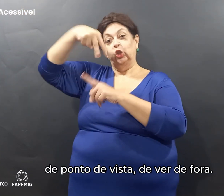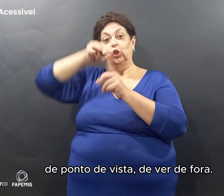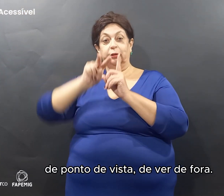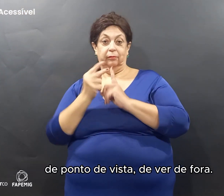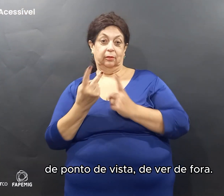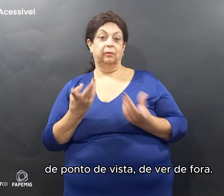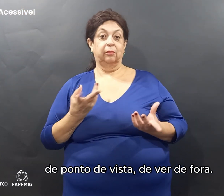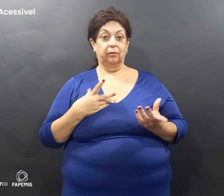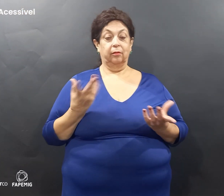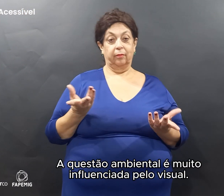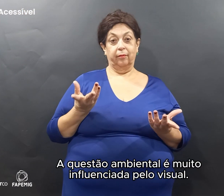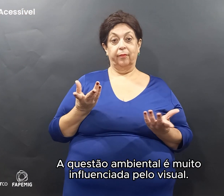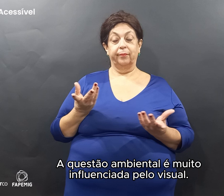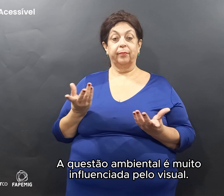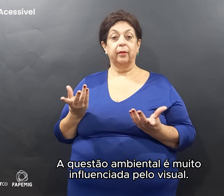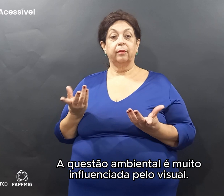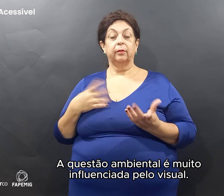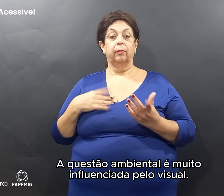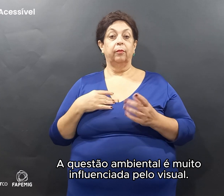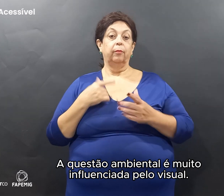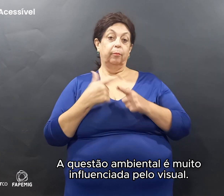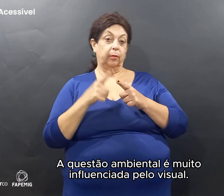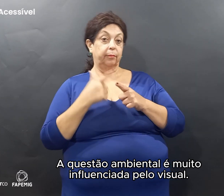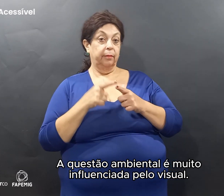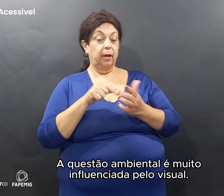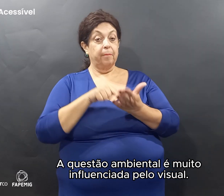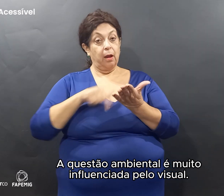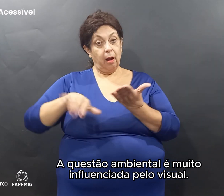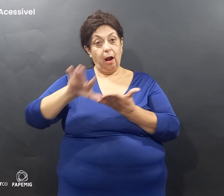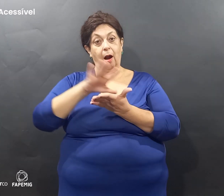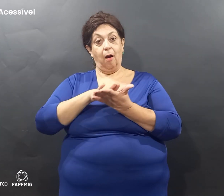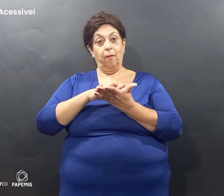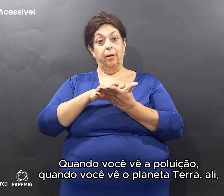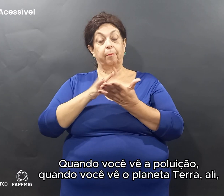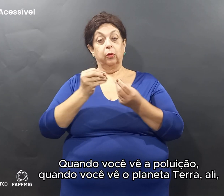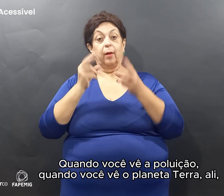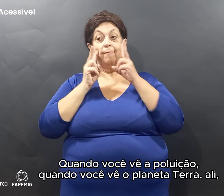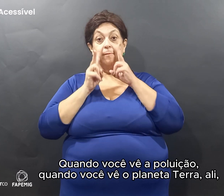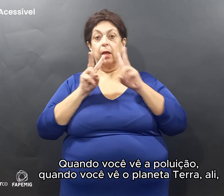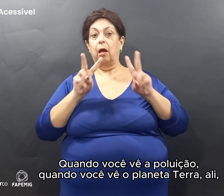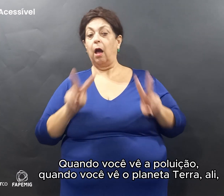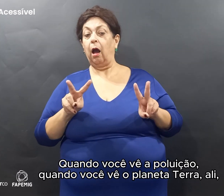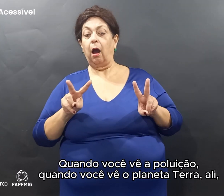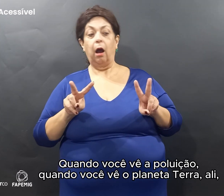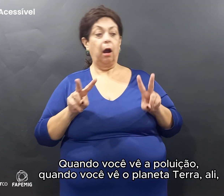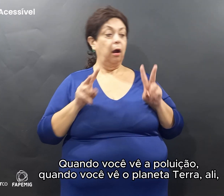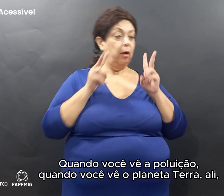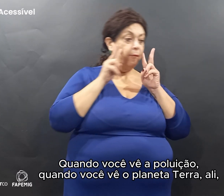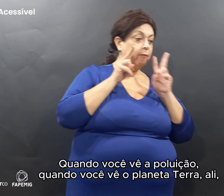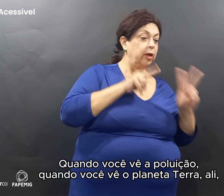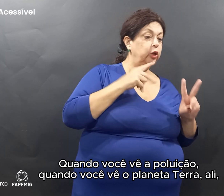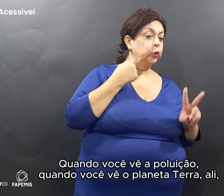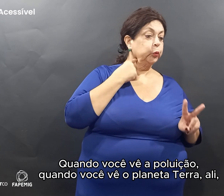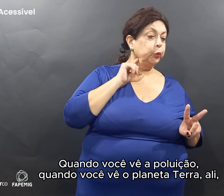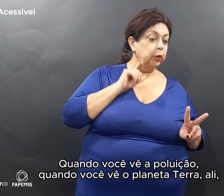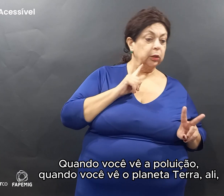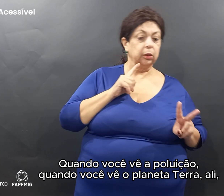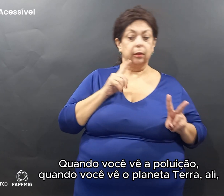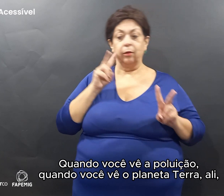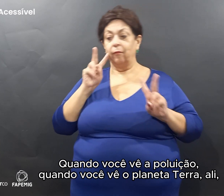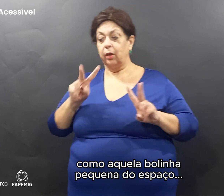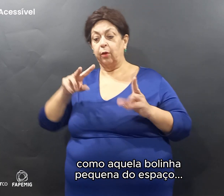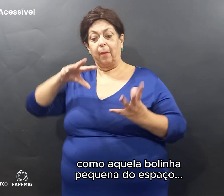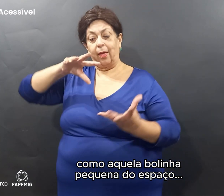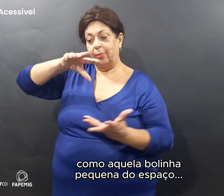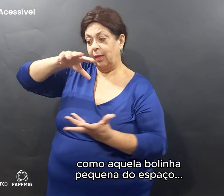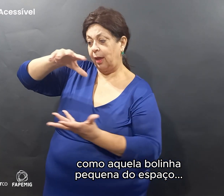de vista, né? De ver de fora. A questão ambiental ela é muito influenciada pelo visual. Quando você vê a poluição, quando você vê o planeta Terra